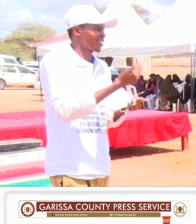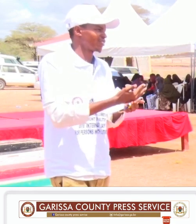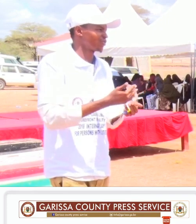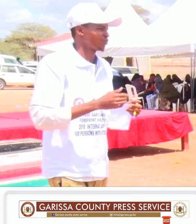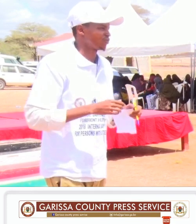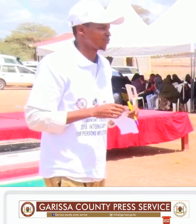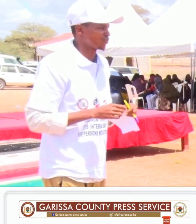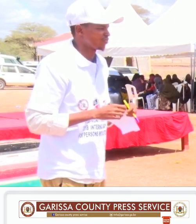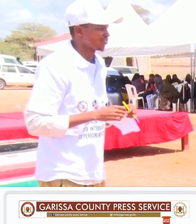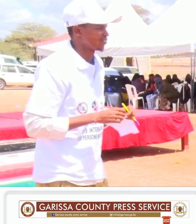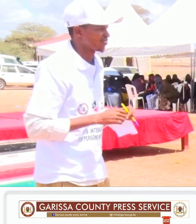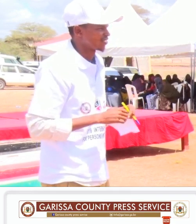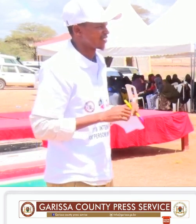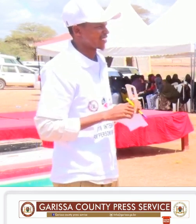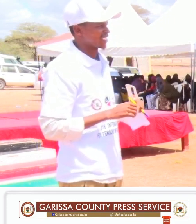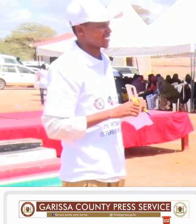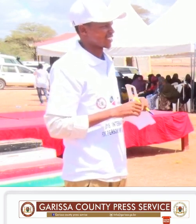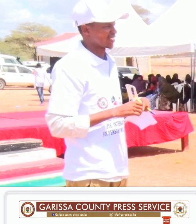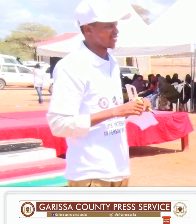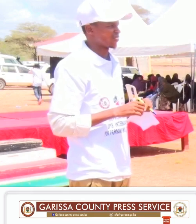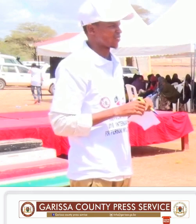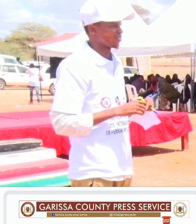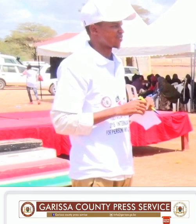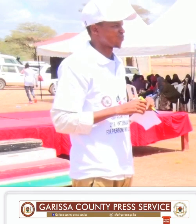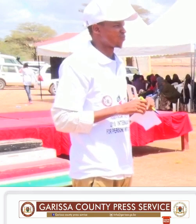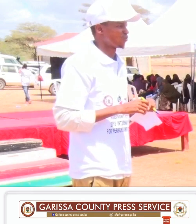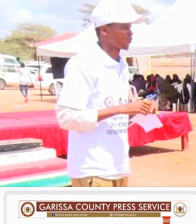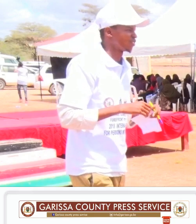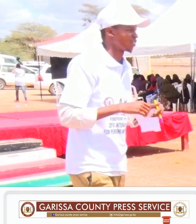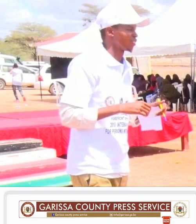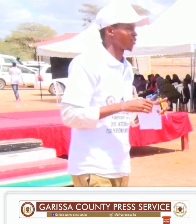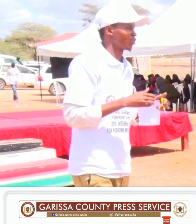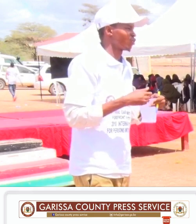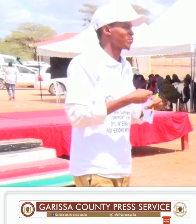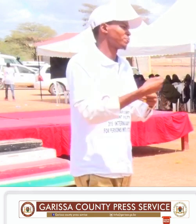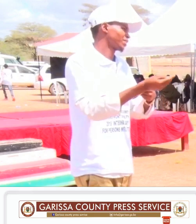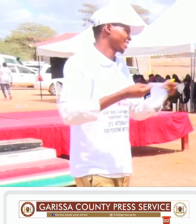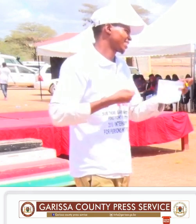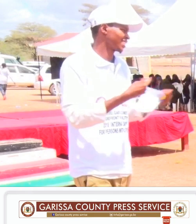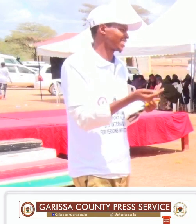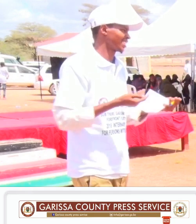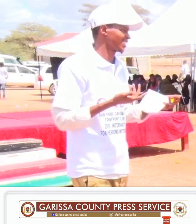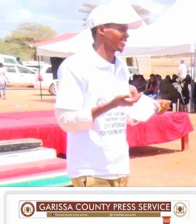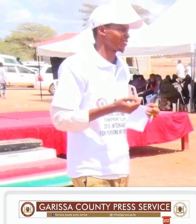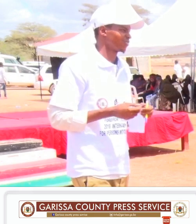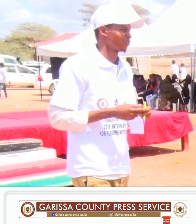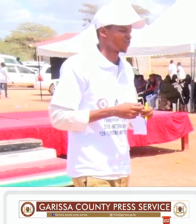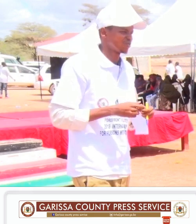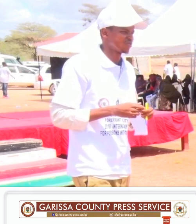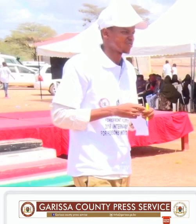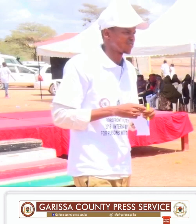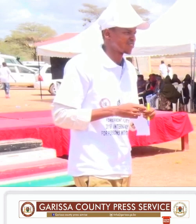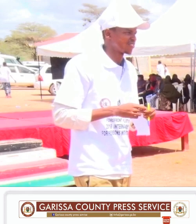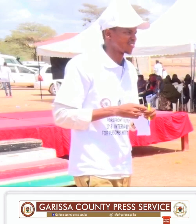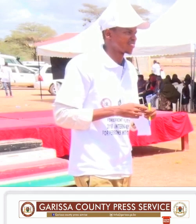Hadda osi waxa iga oo xagga government county kamid ah u jeedina waxaan u baahanahay funds oo ku